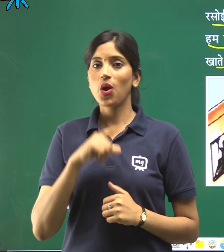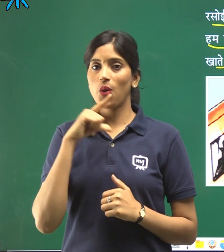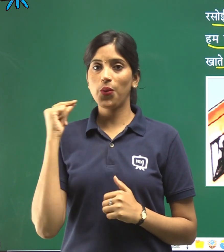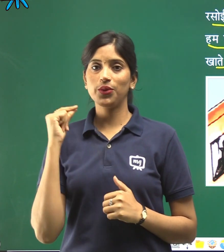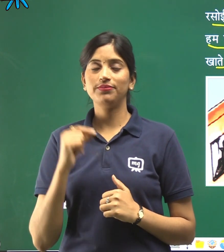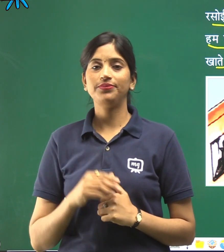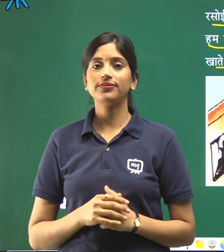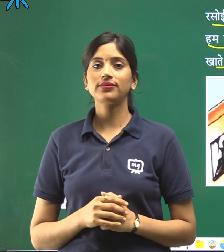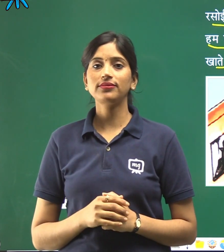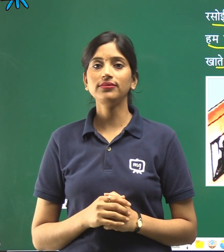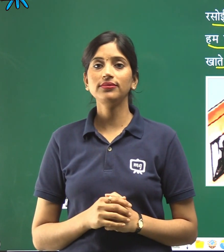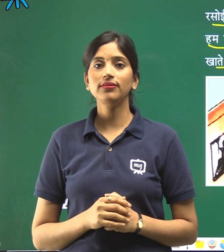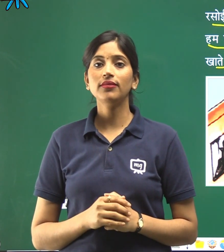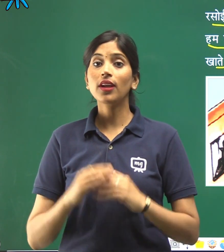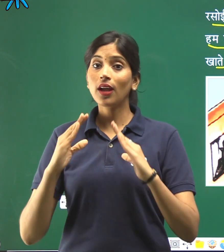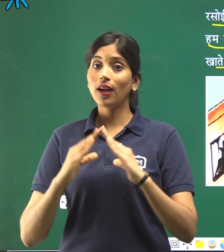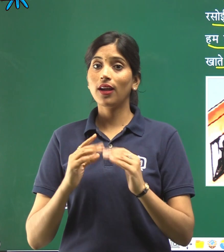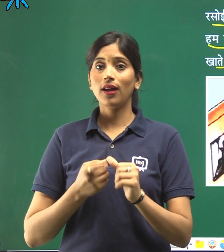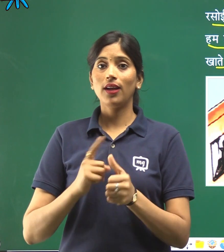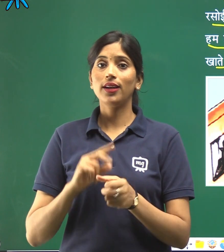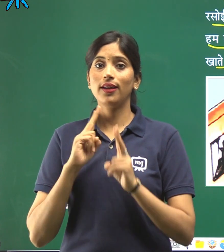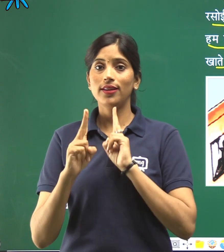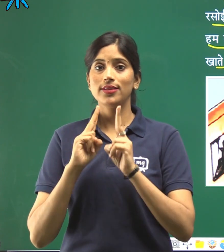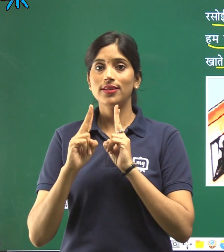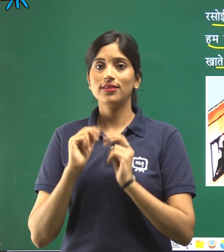और घर की बातें